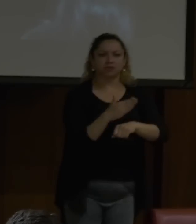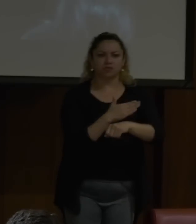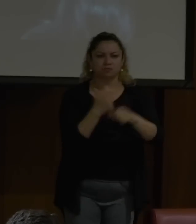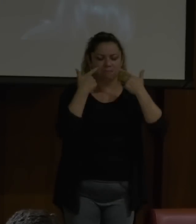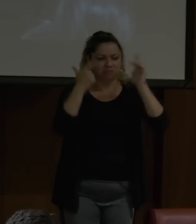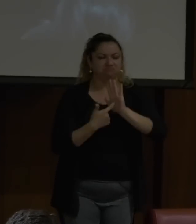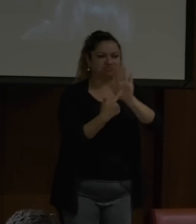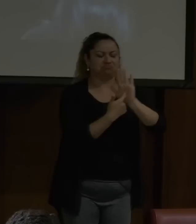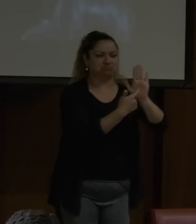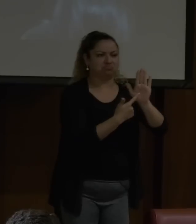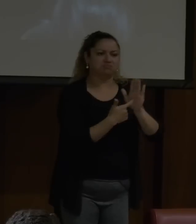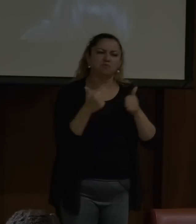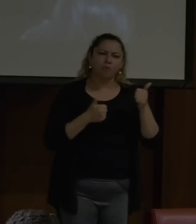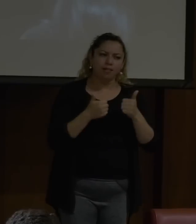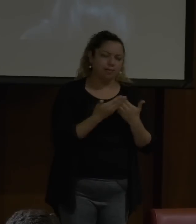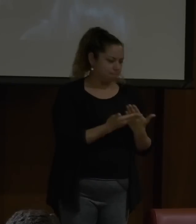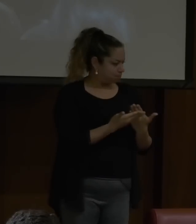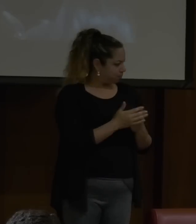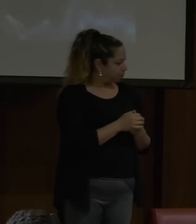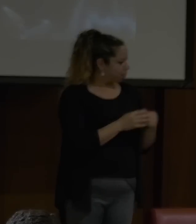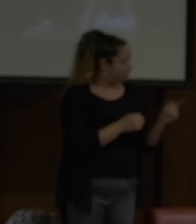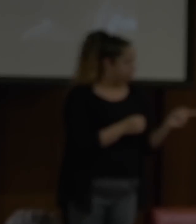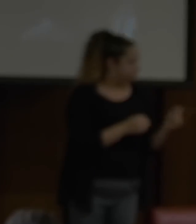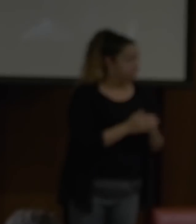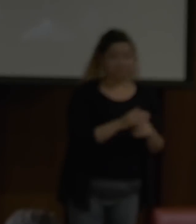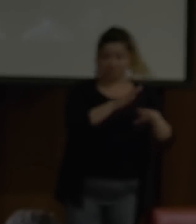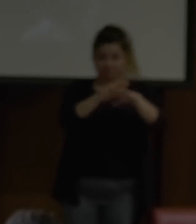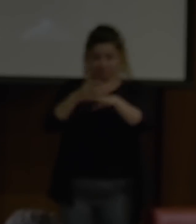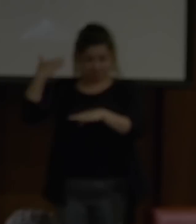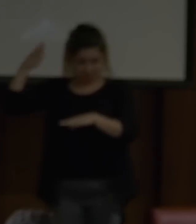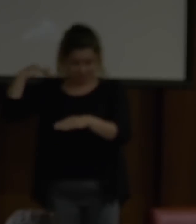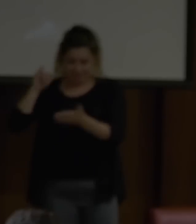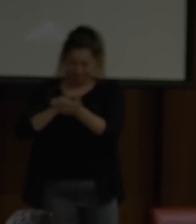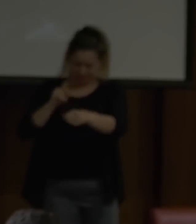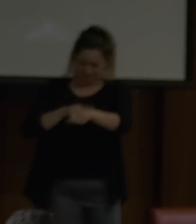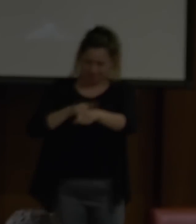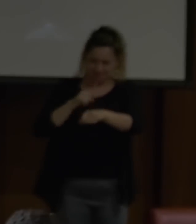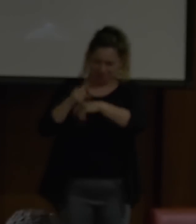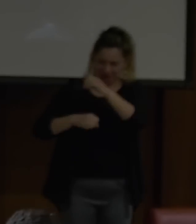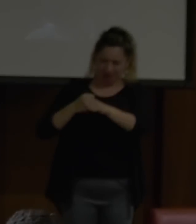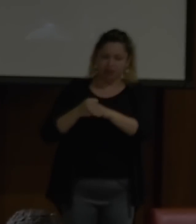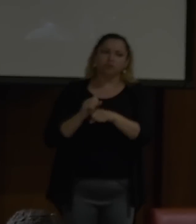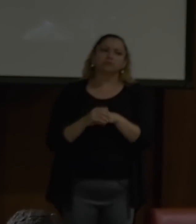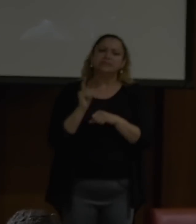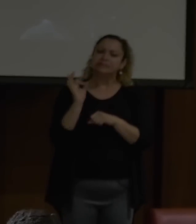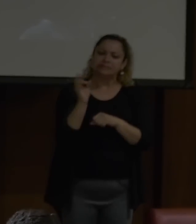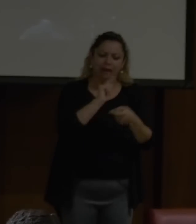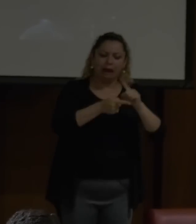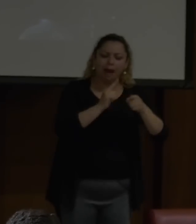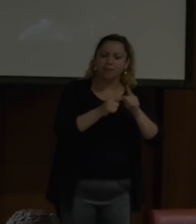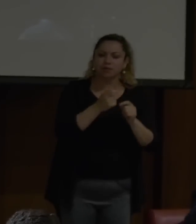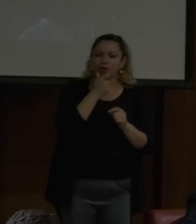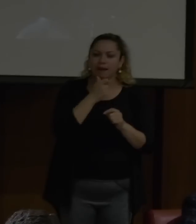A mí no me considera nadie. En esa época, Leandro decía que todos los amigos de él tenían